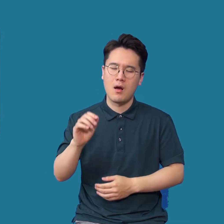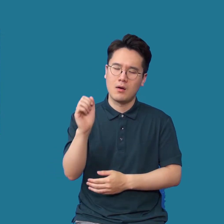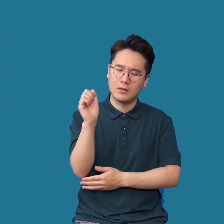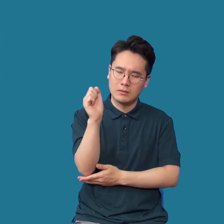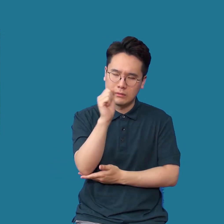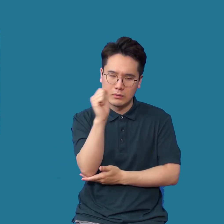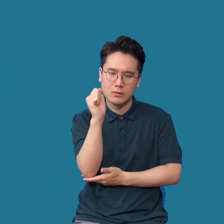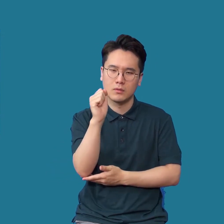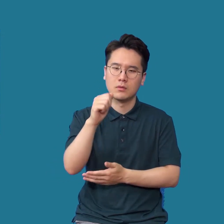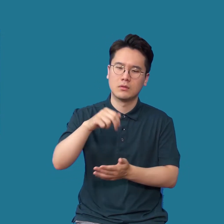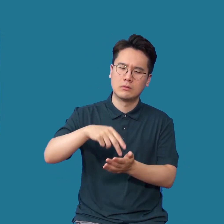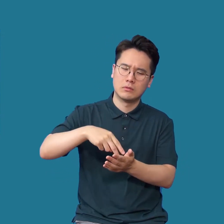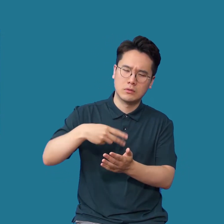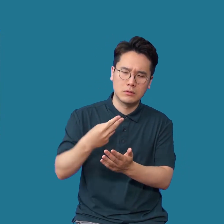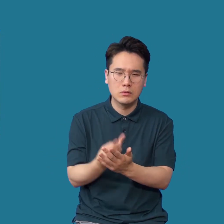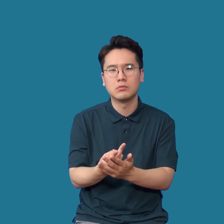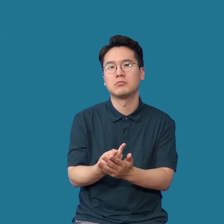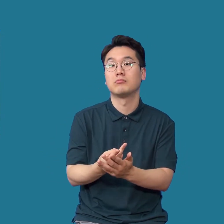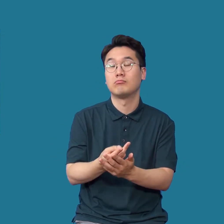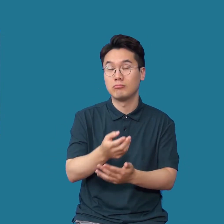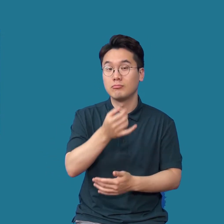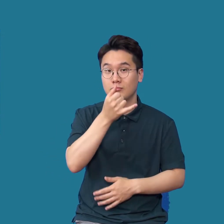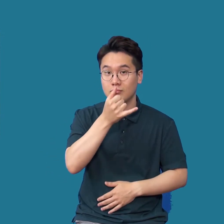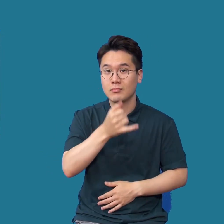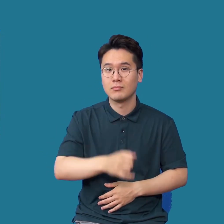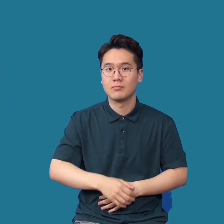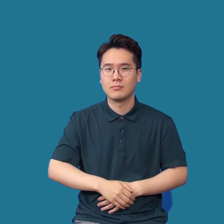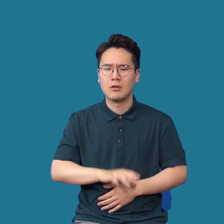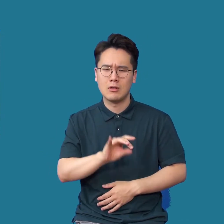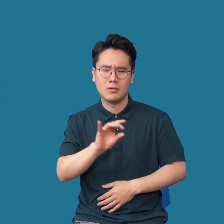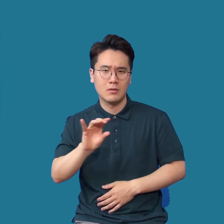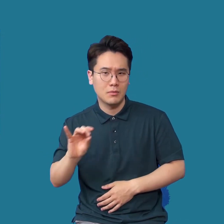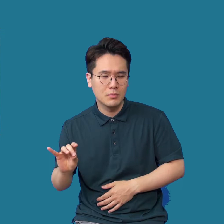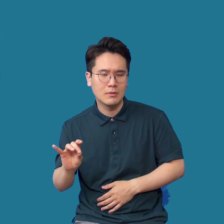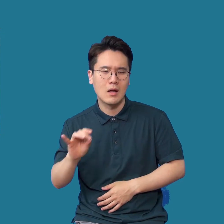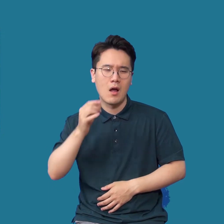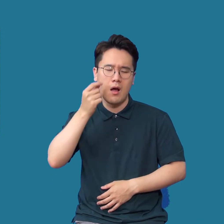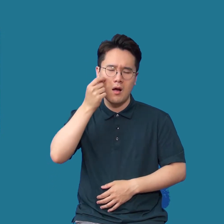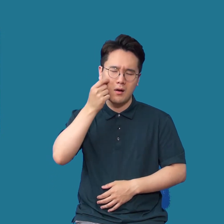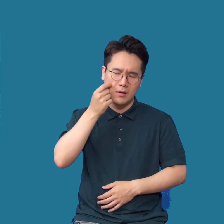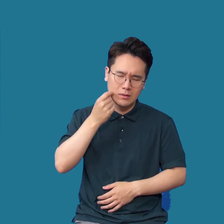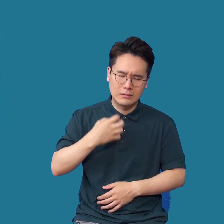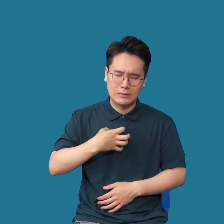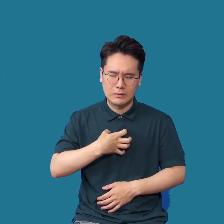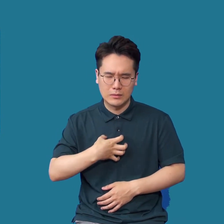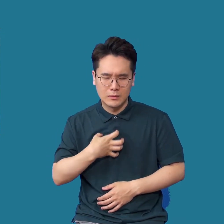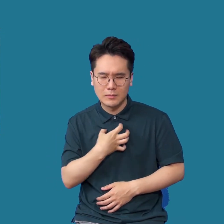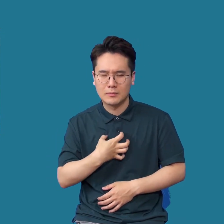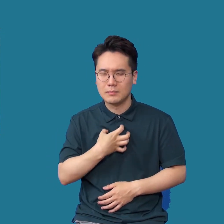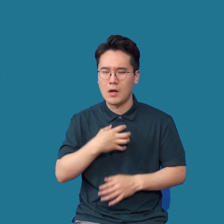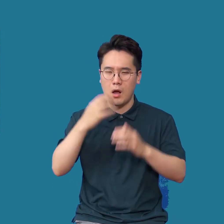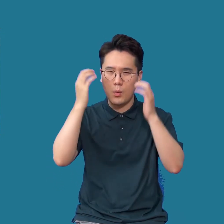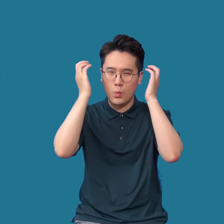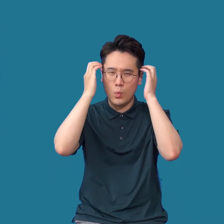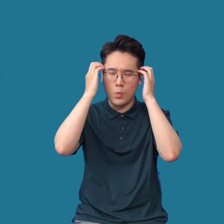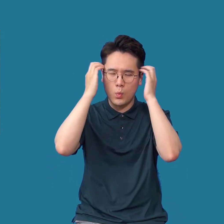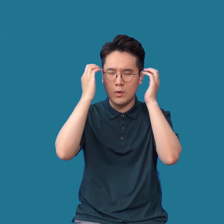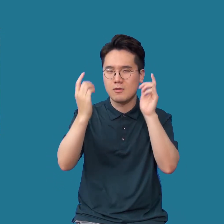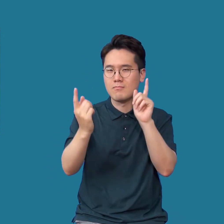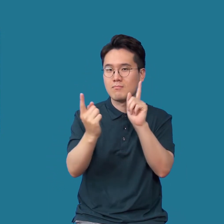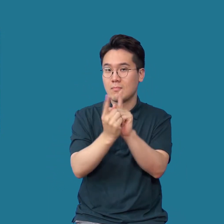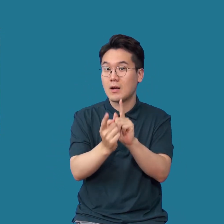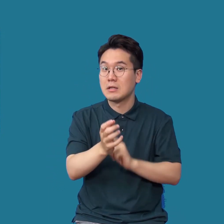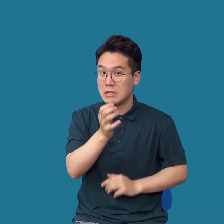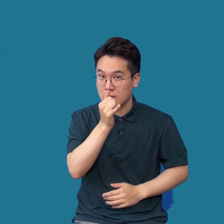할 것입니다. 때로는 슬픔을 겪기도 하고 고난을 당하기도 할 것입니다. 그러나 우리는